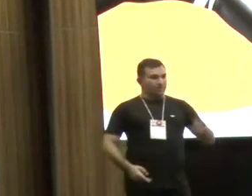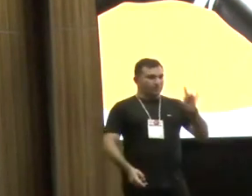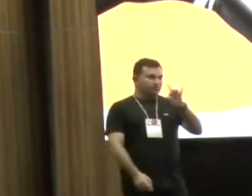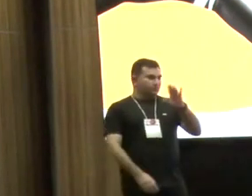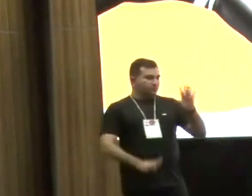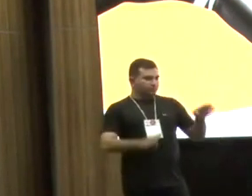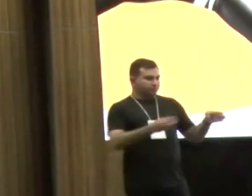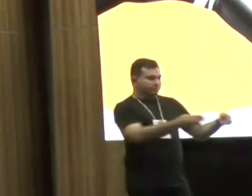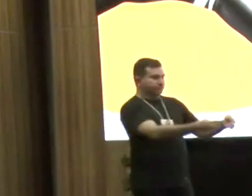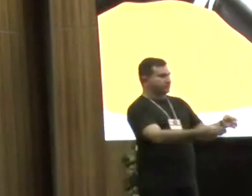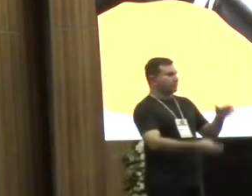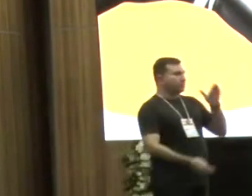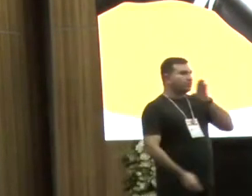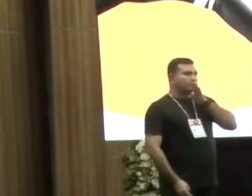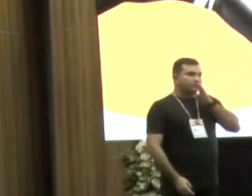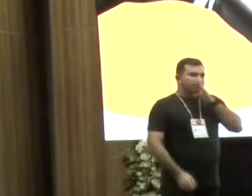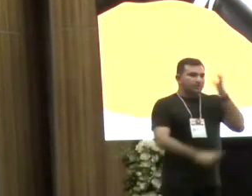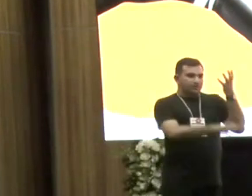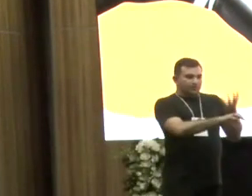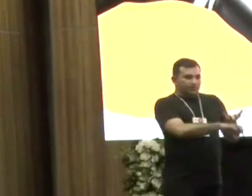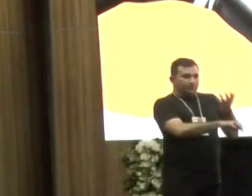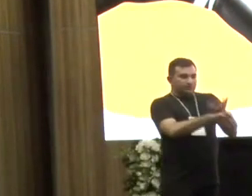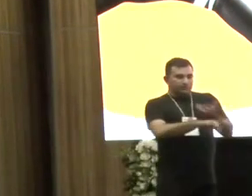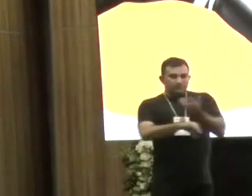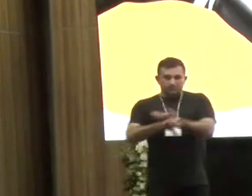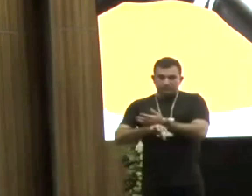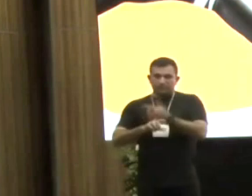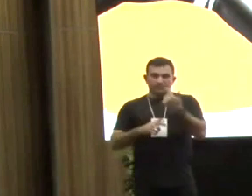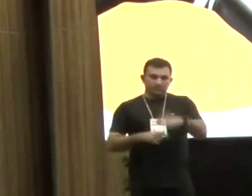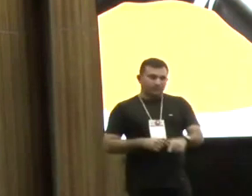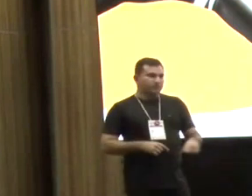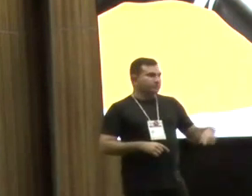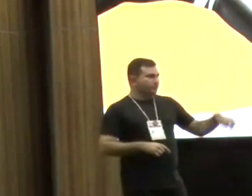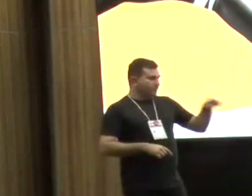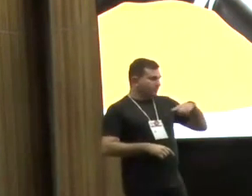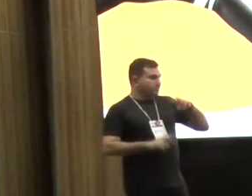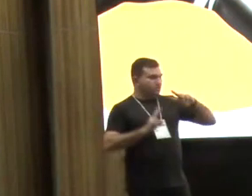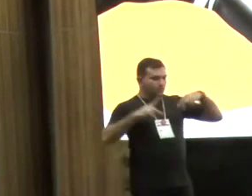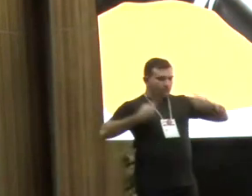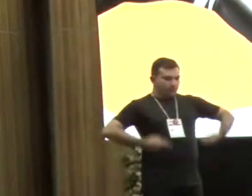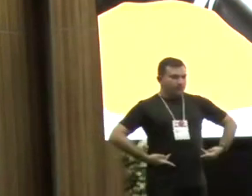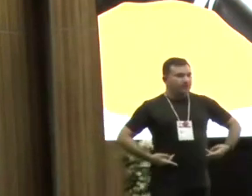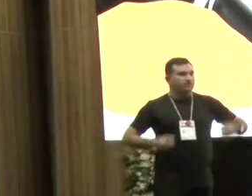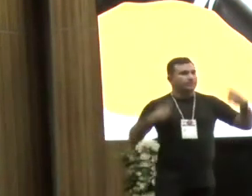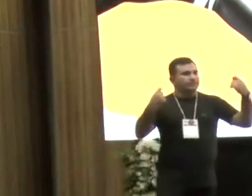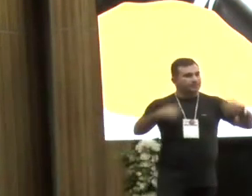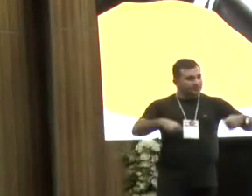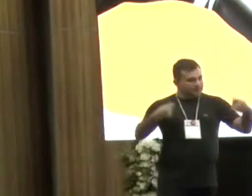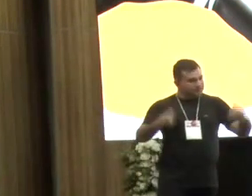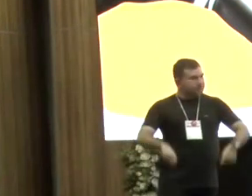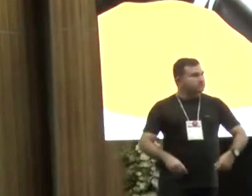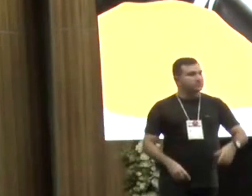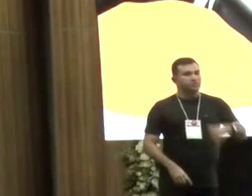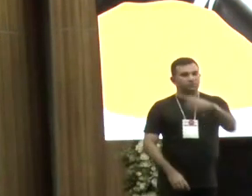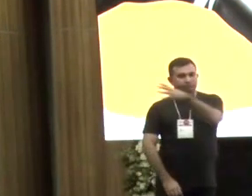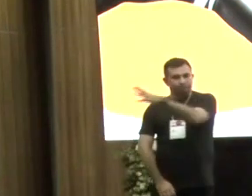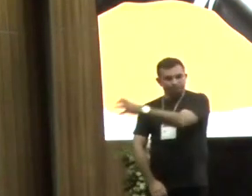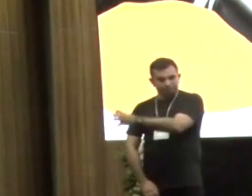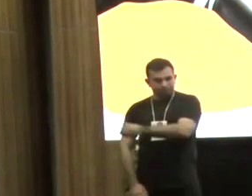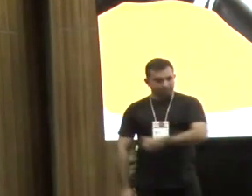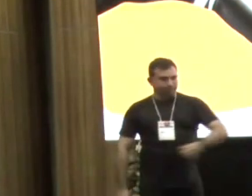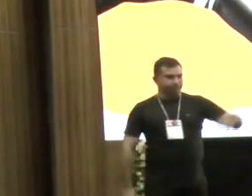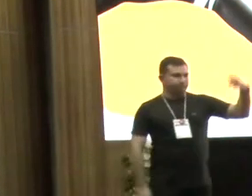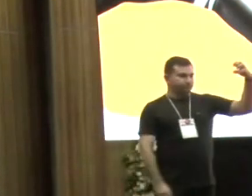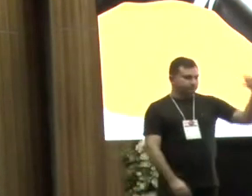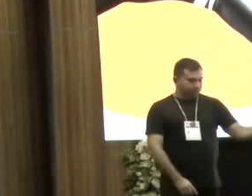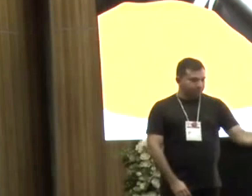com conhecimento disciplinar. Para formar ser humano é preciso tirar da